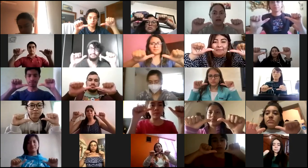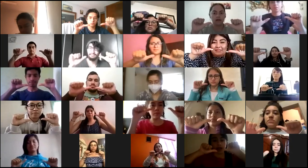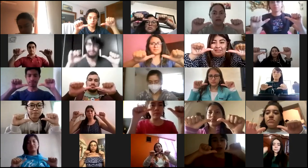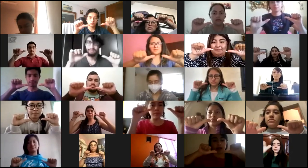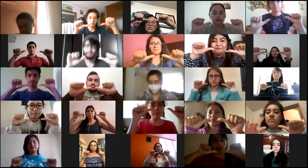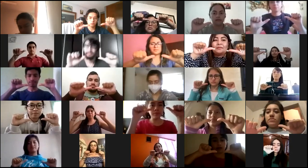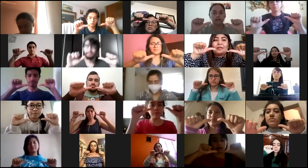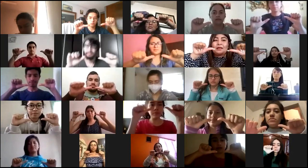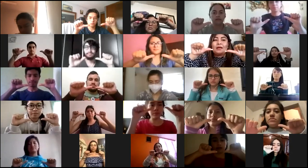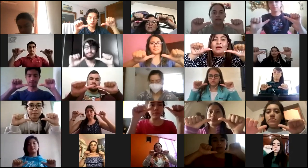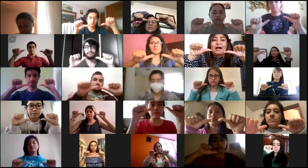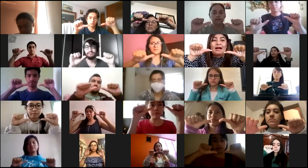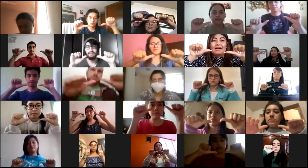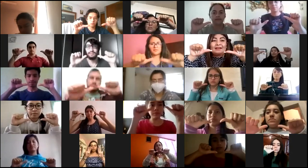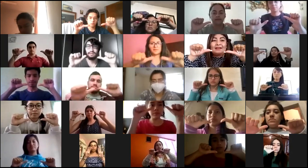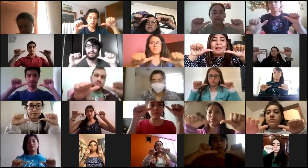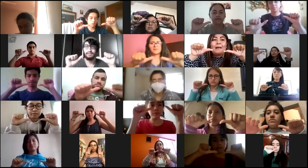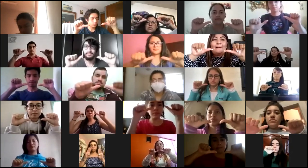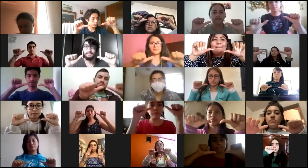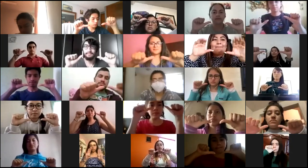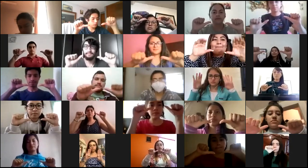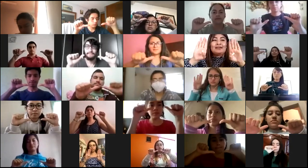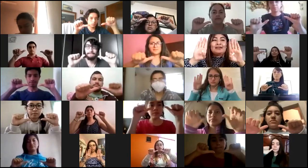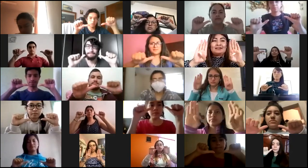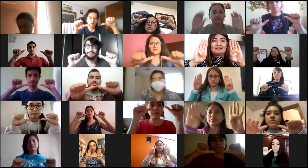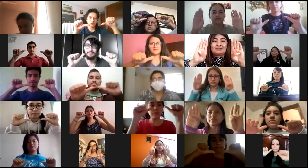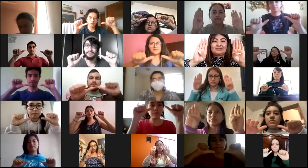¿Sí? A. B.